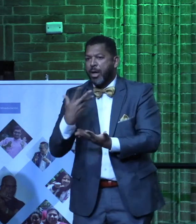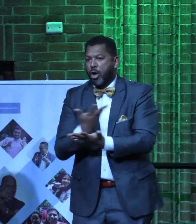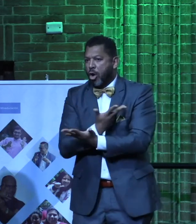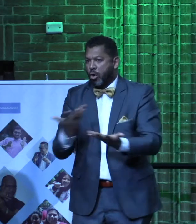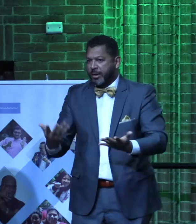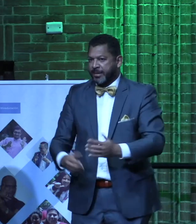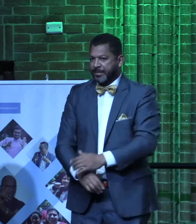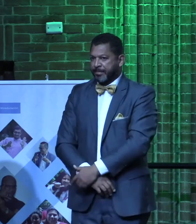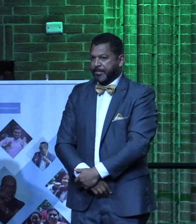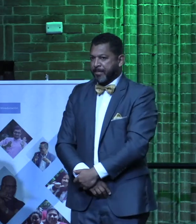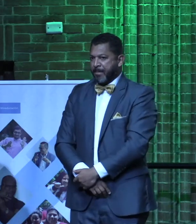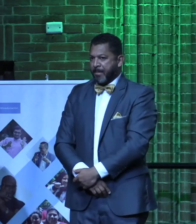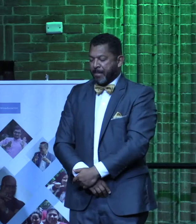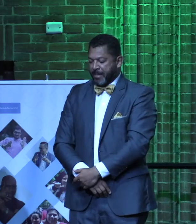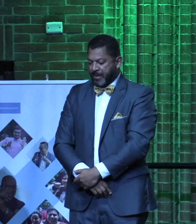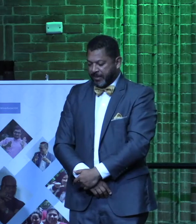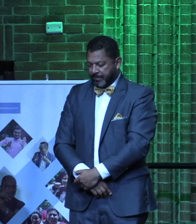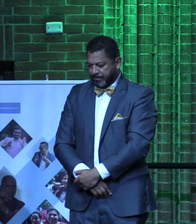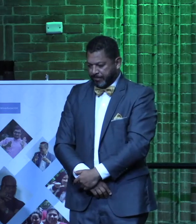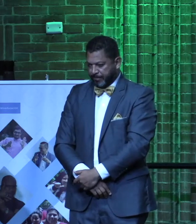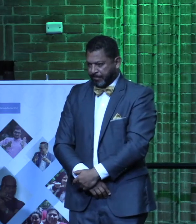Siguiente.